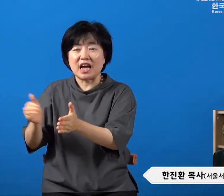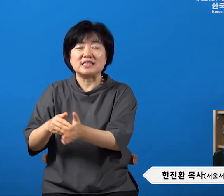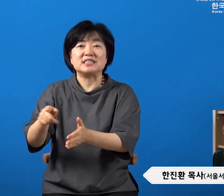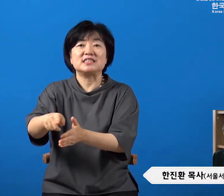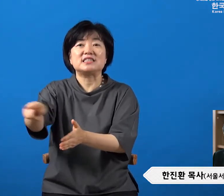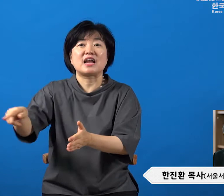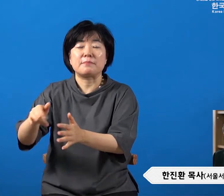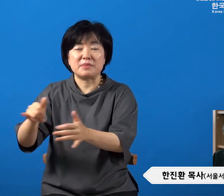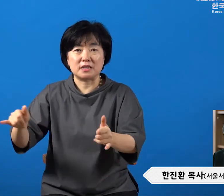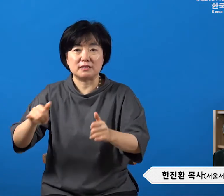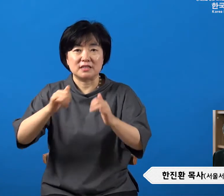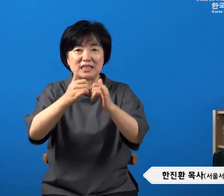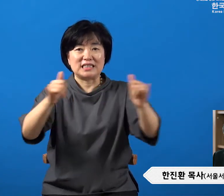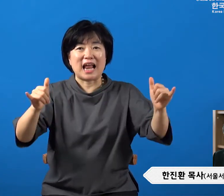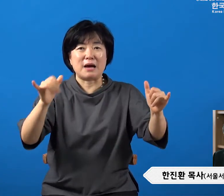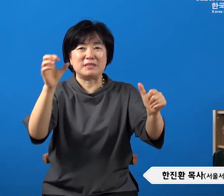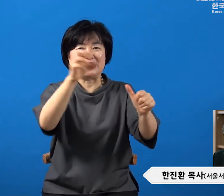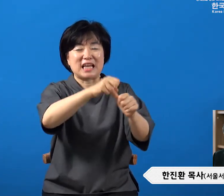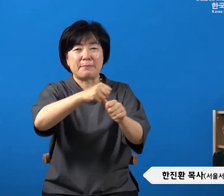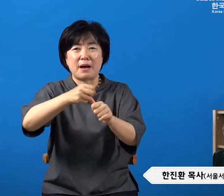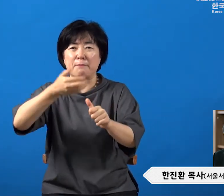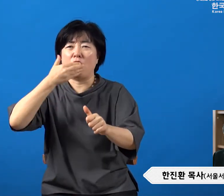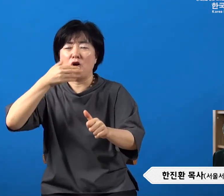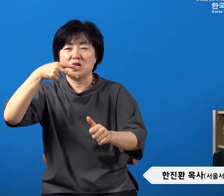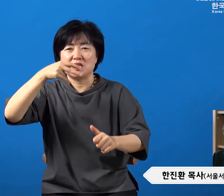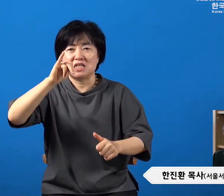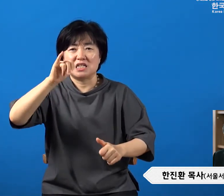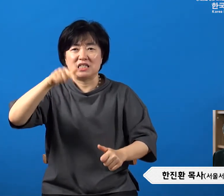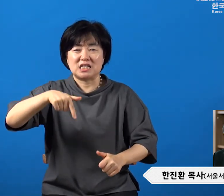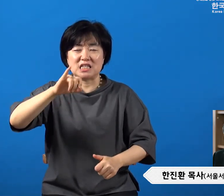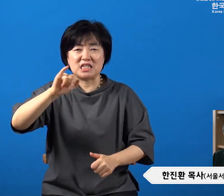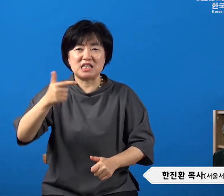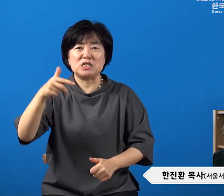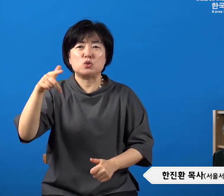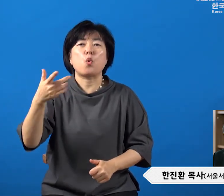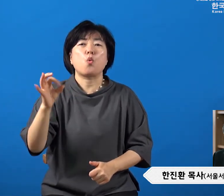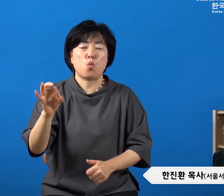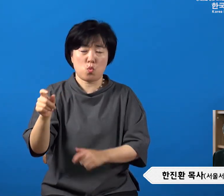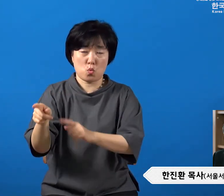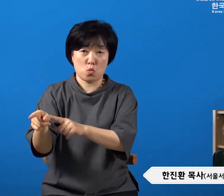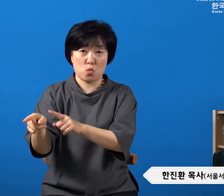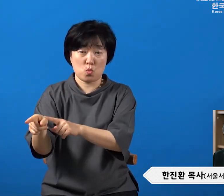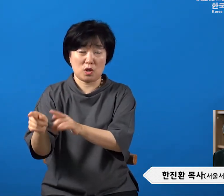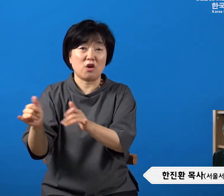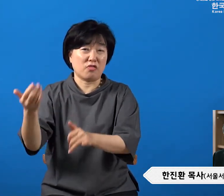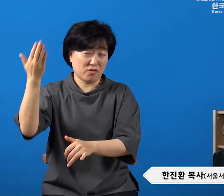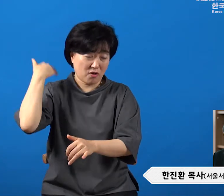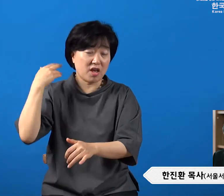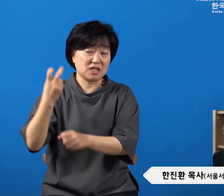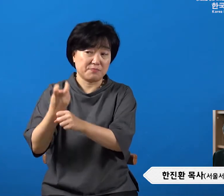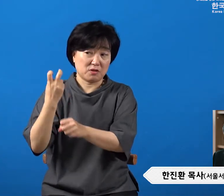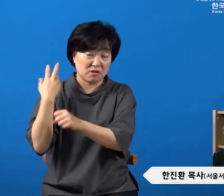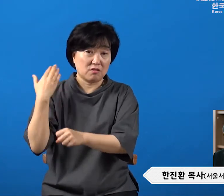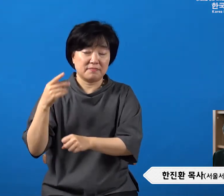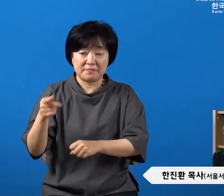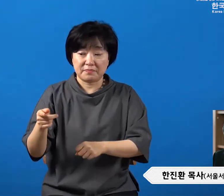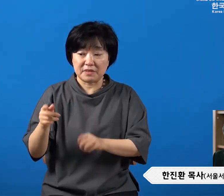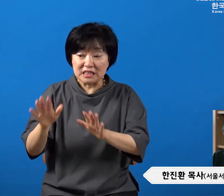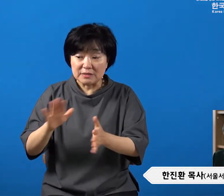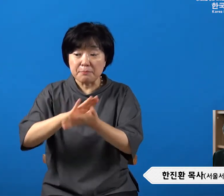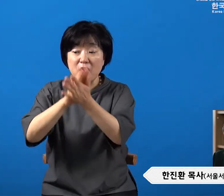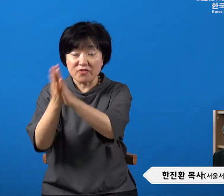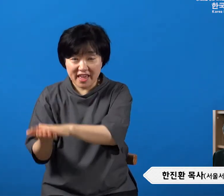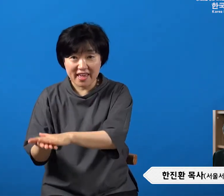인류학자가 섬에 도착해서 보니까 원주민 한 사람이 커다란 항아리 곁에서 성경을 읽고 있습니다.